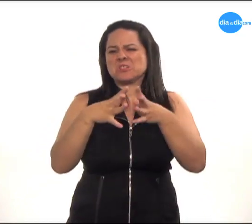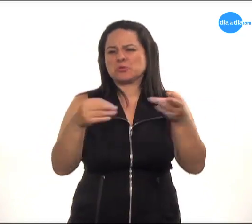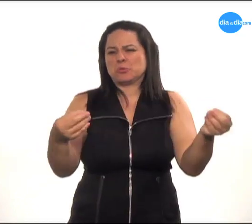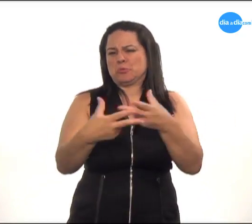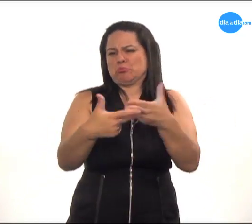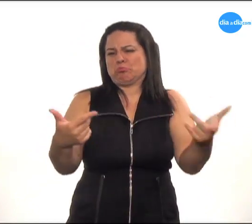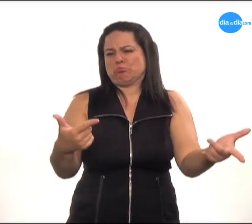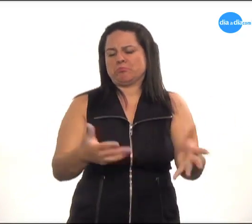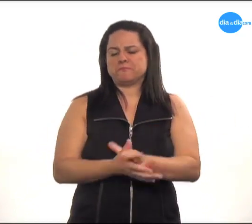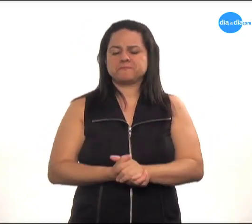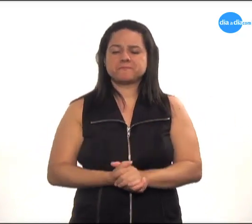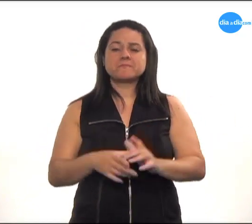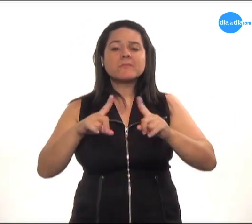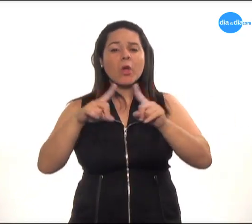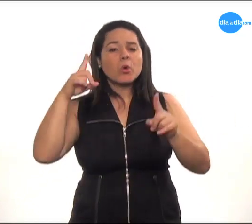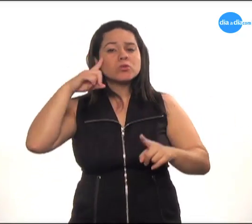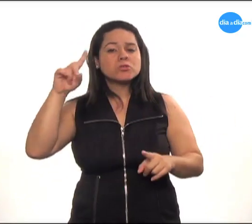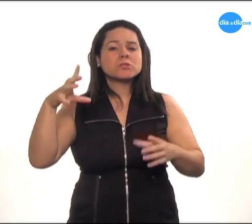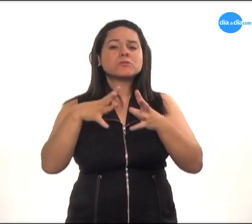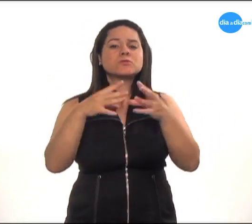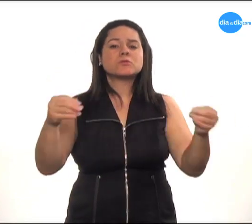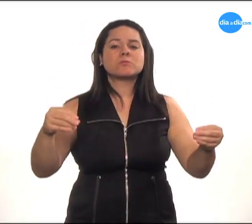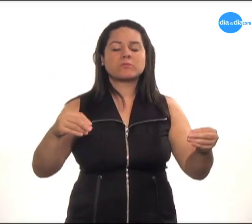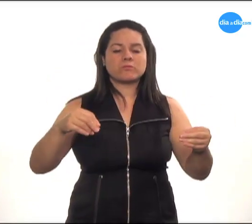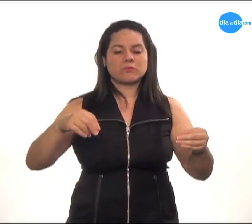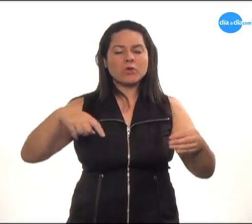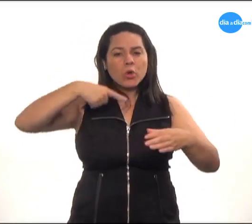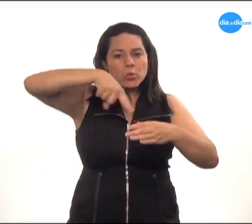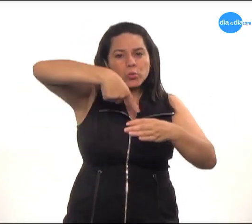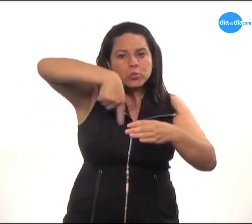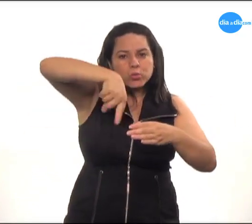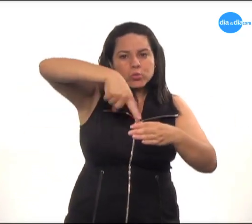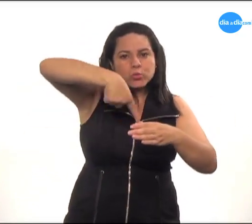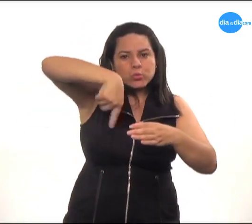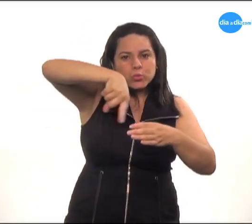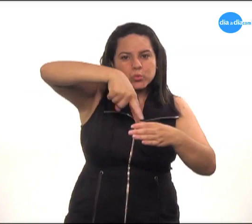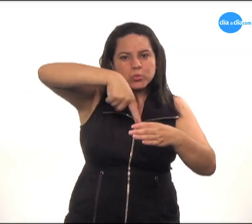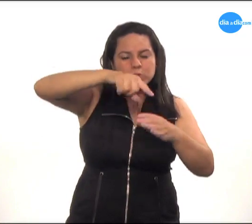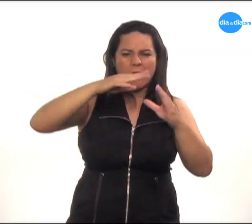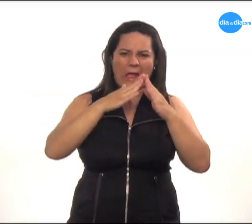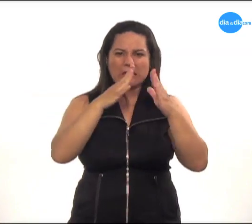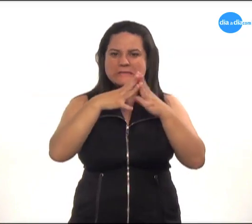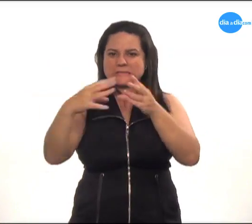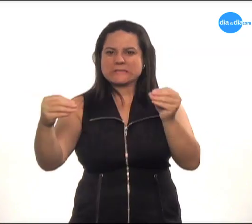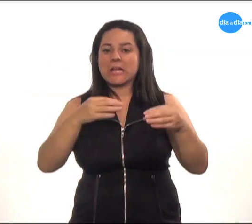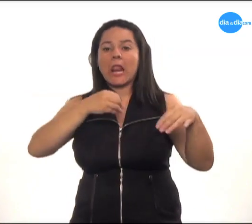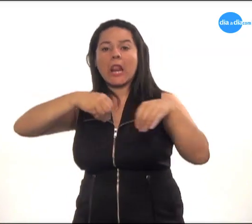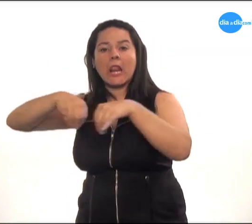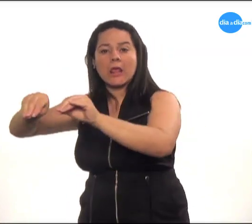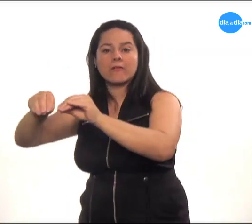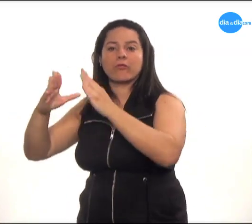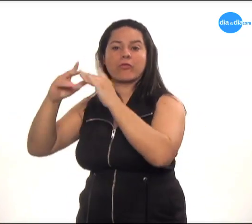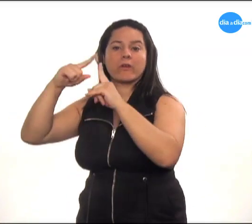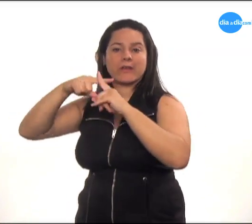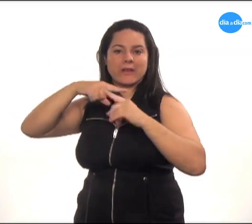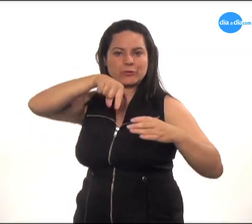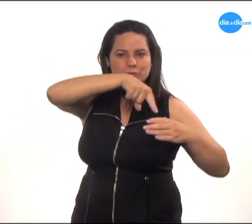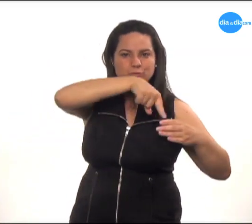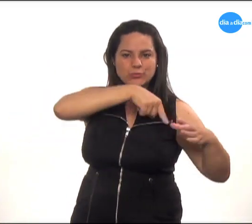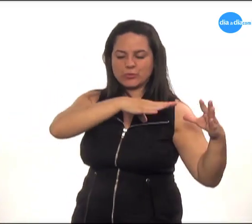foi, tanta coisa. Mas um dia ele sumiu com o liquidificador lá de casa. E levou o liquidificador para a